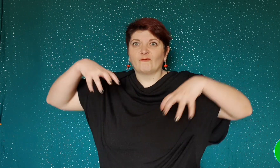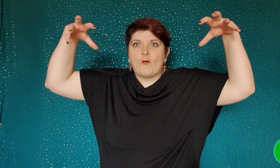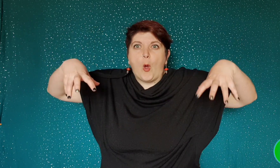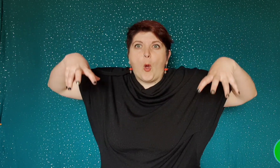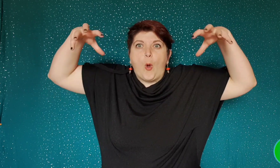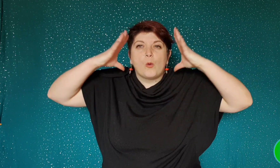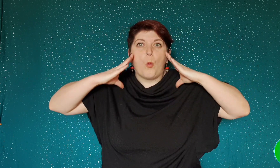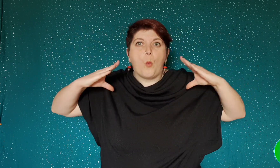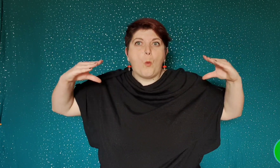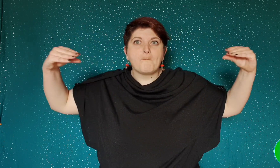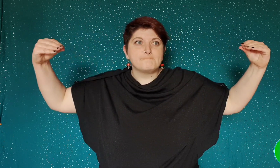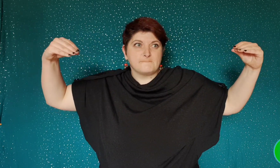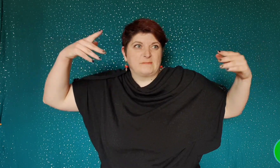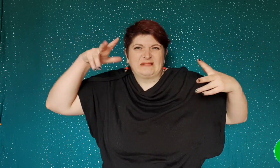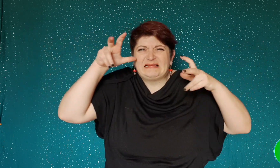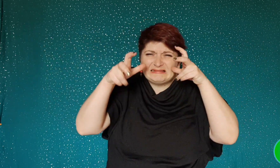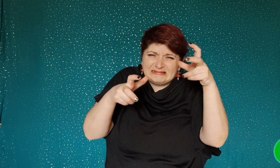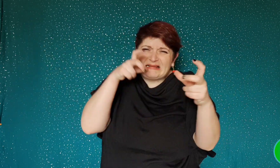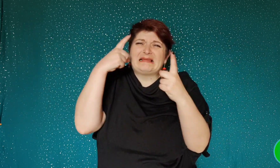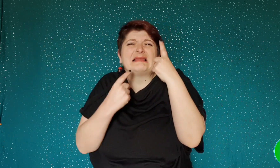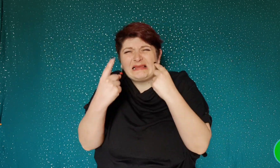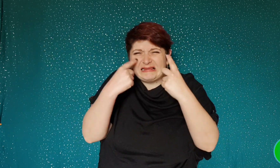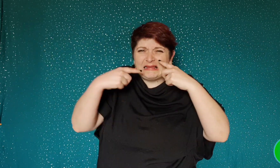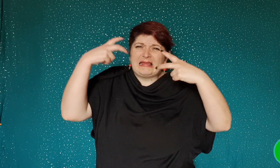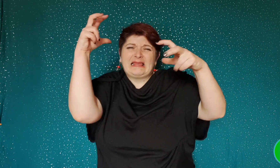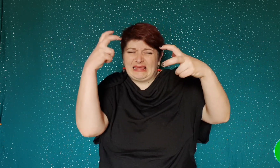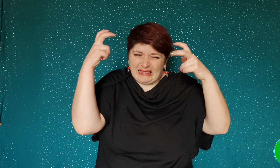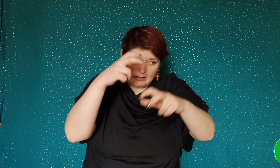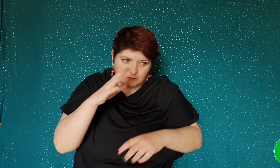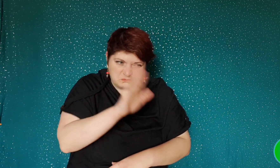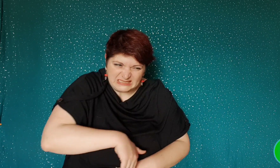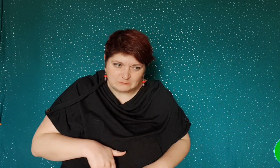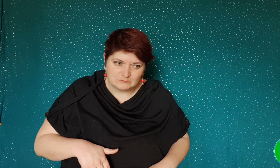Jusqu'à ce que les fantômes se mettent à geindre.